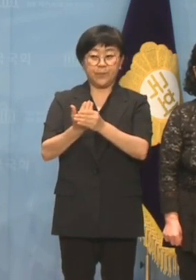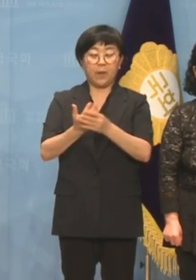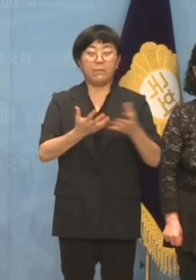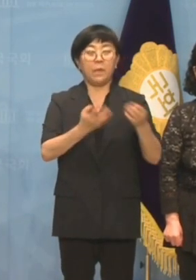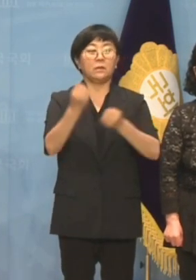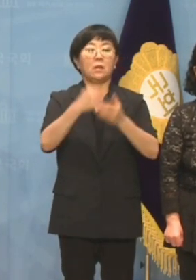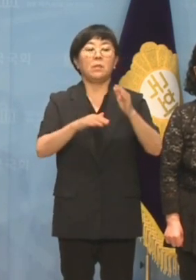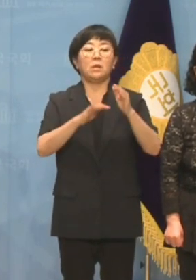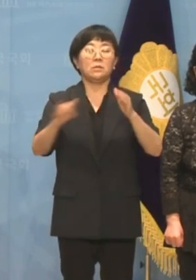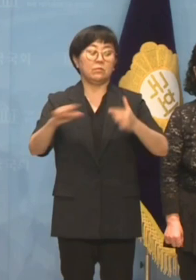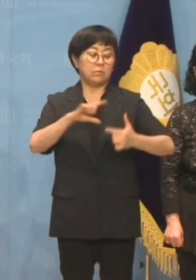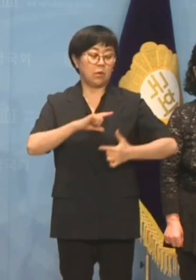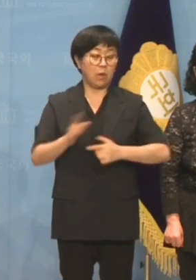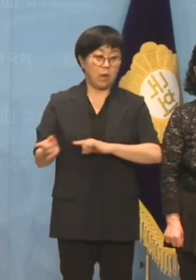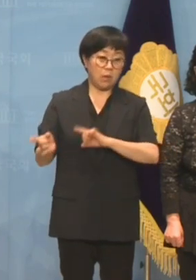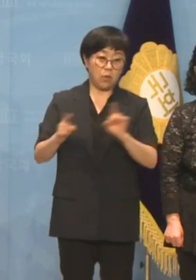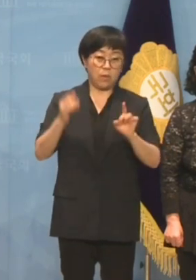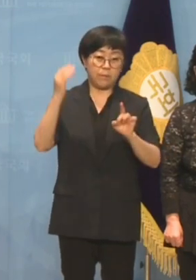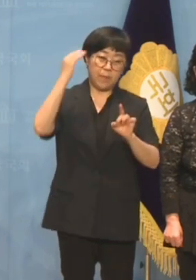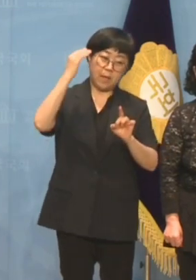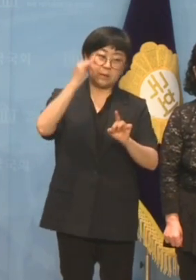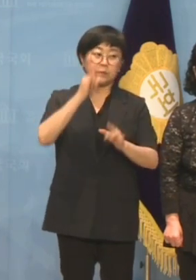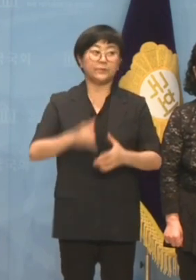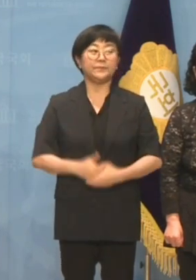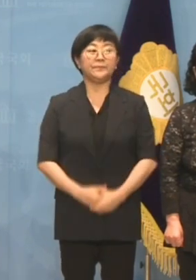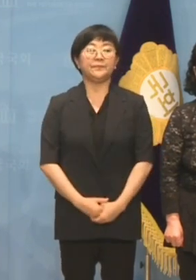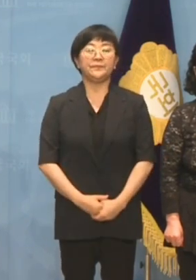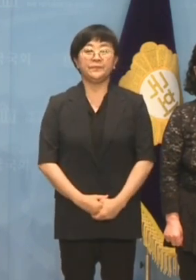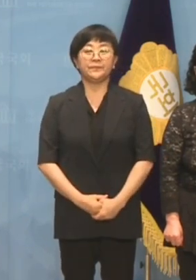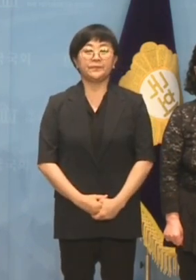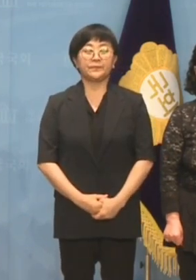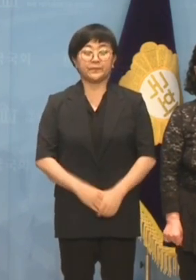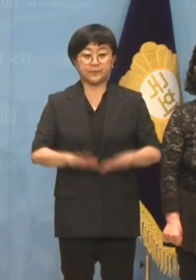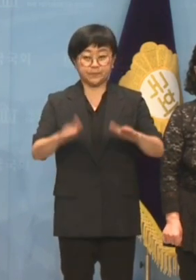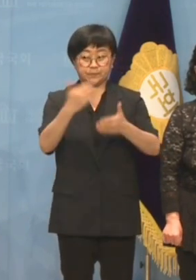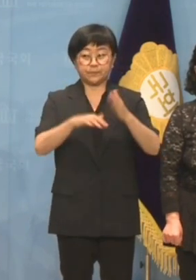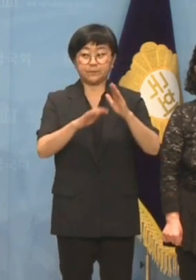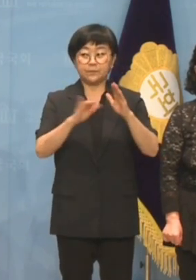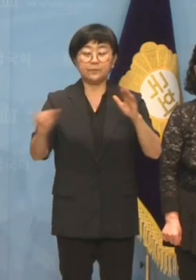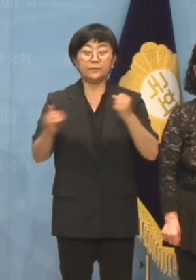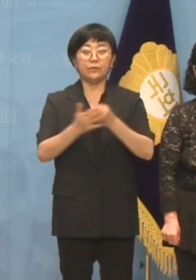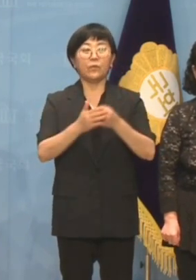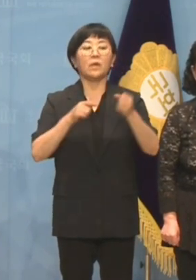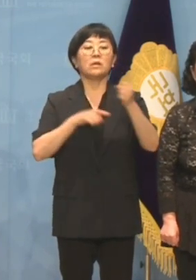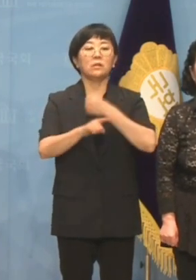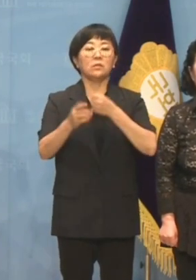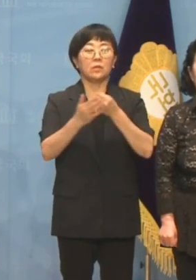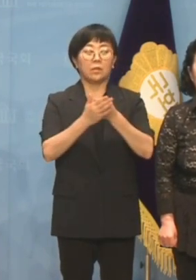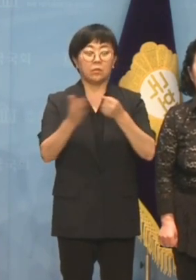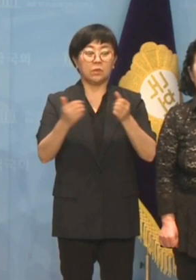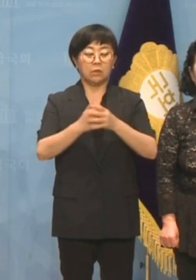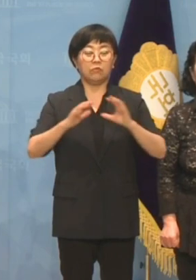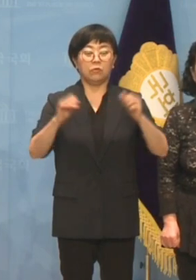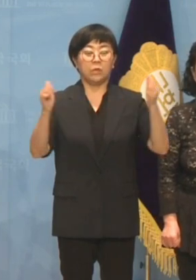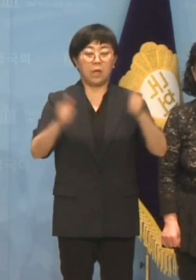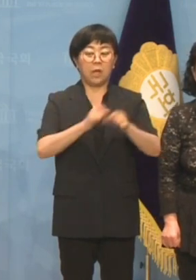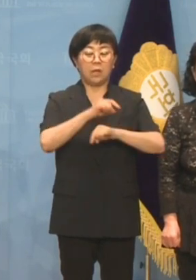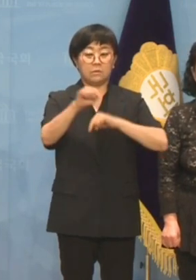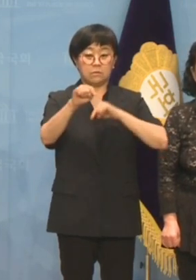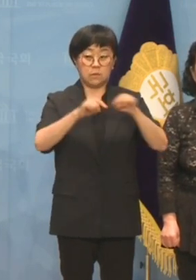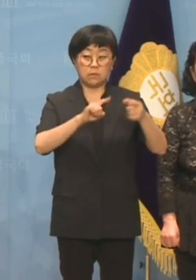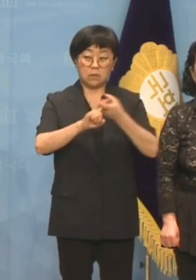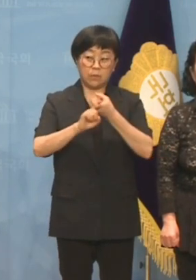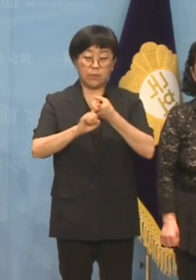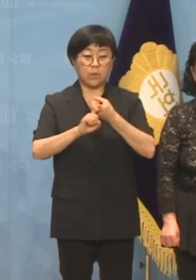유족들이 명예회복에 걸림돌이 되고 있습니다. 본 유족회는 이러한 이유로 국회